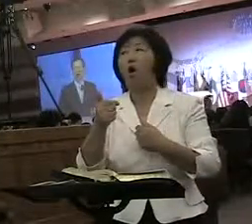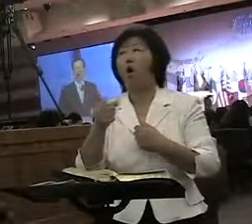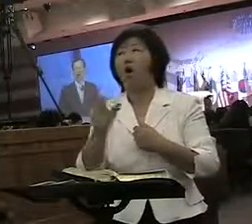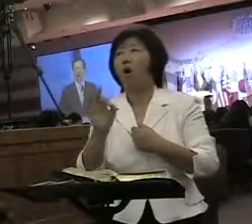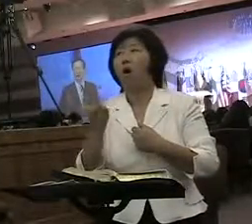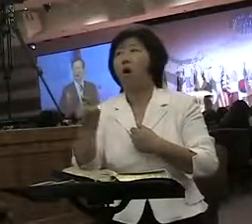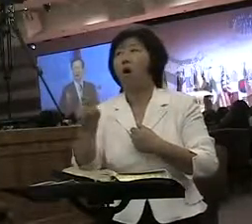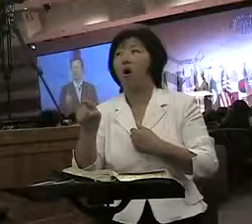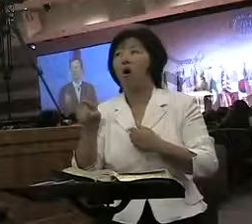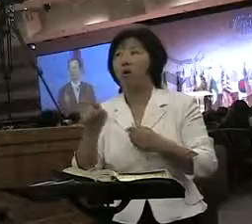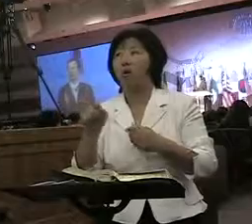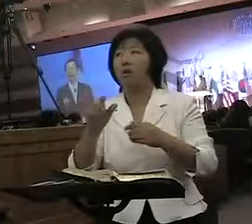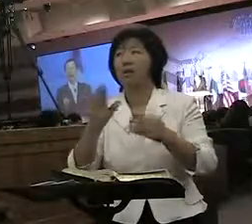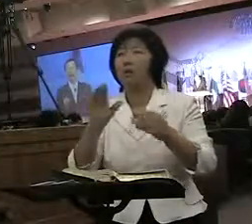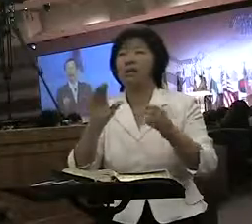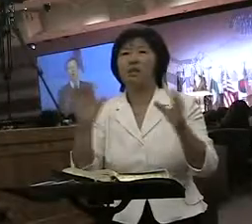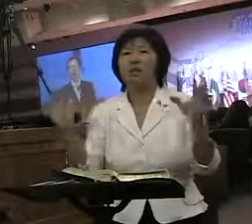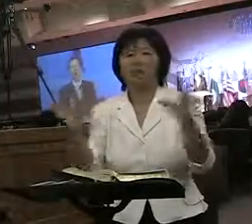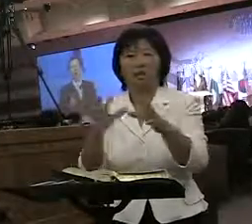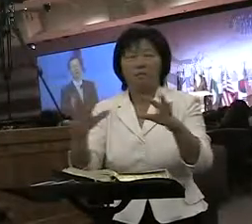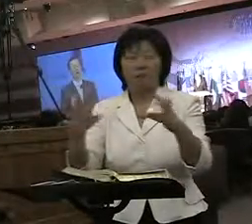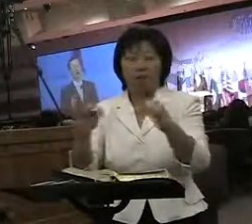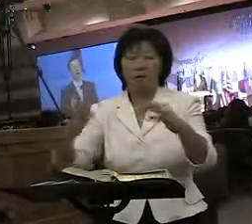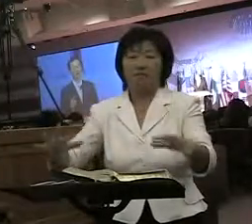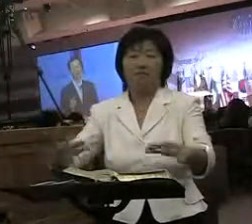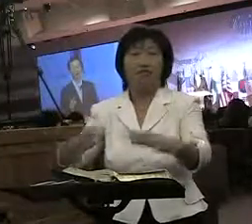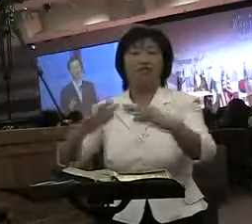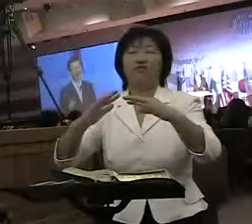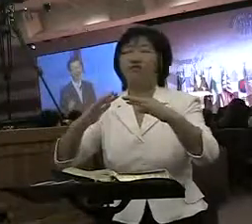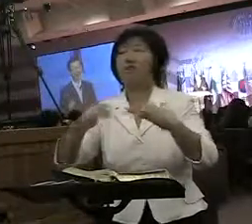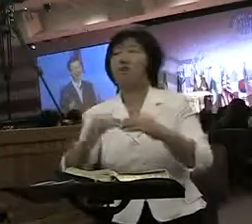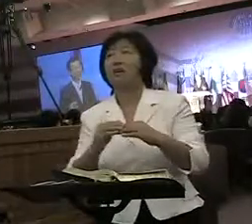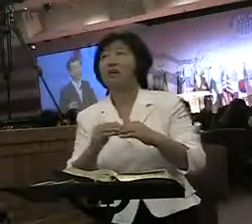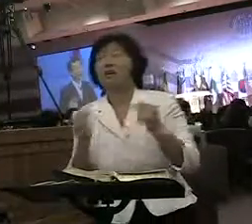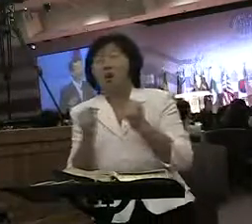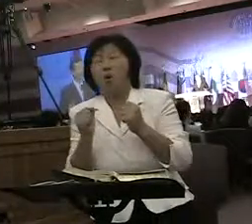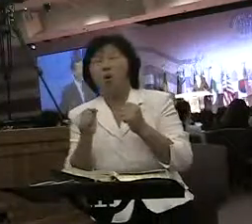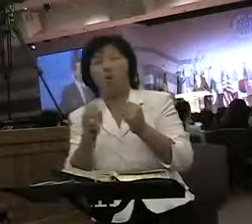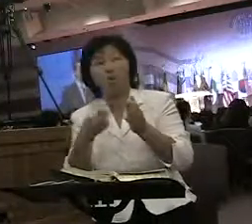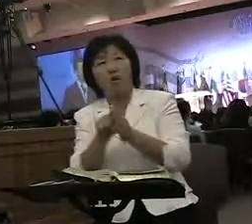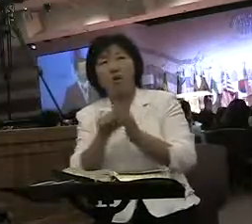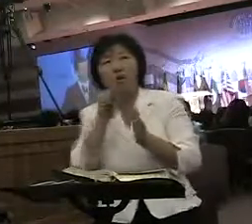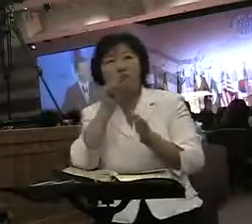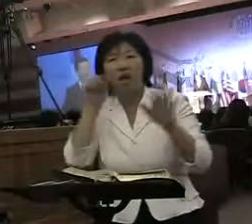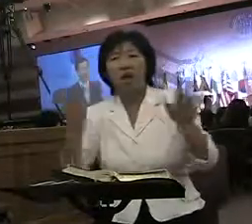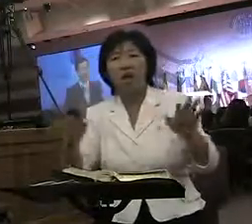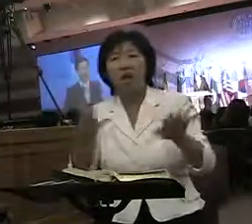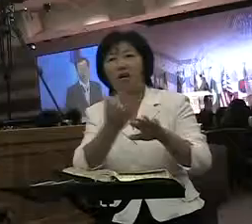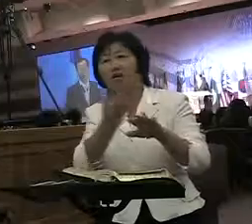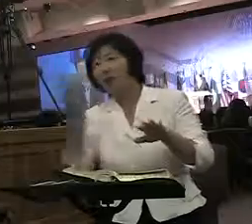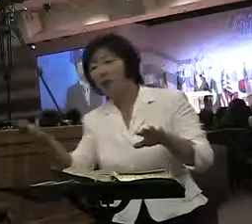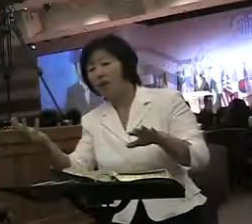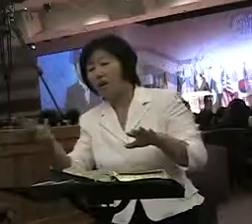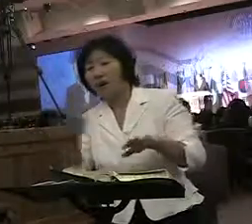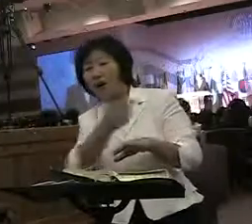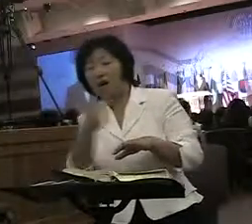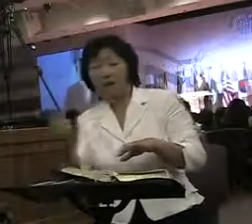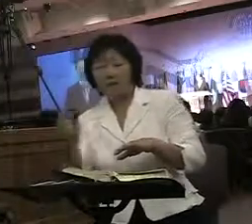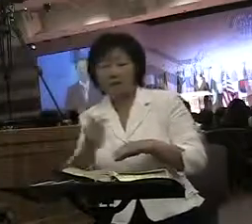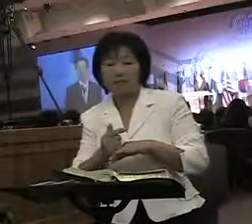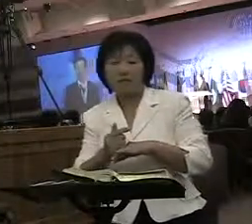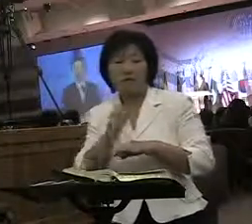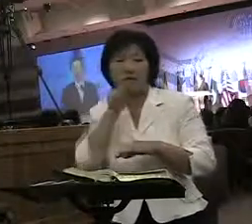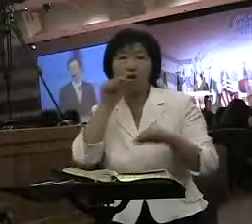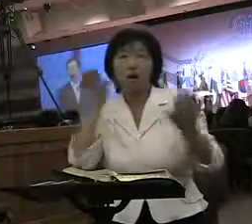또한 가을 이맘때가 되면 겨울을 준비하기 위하여 이동하는 새들을 볼 수가 있는데 엄청납니다.